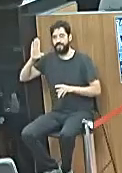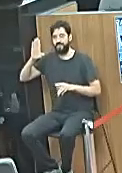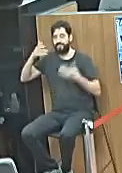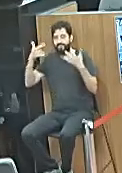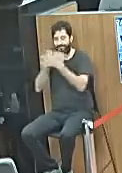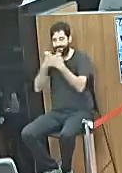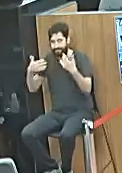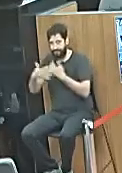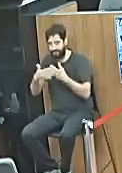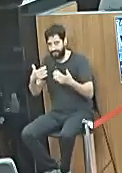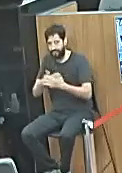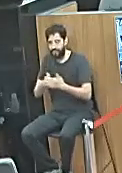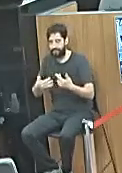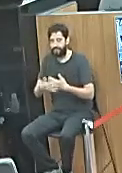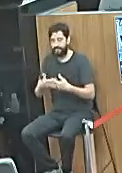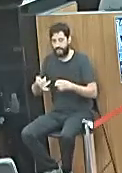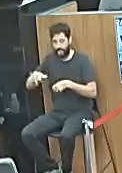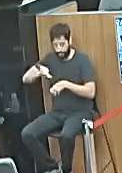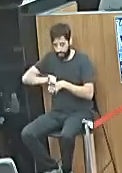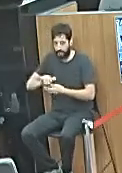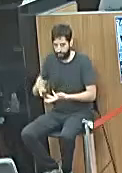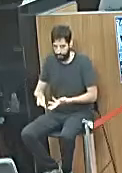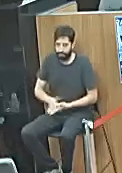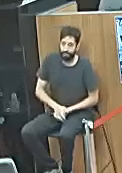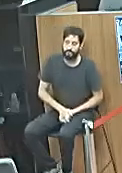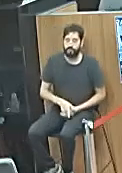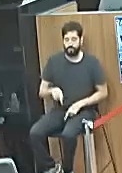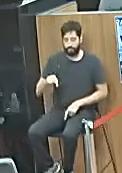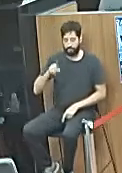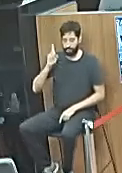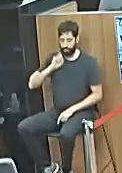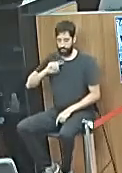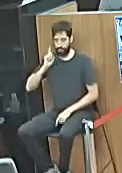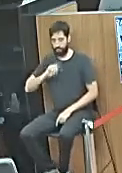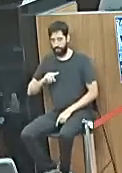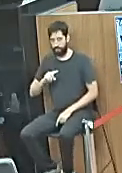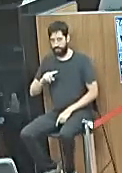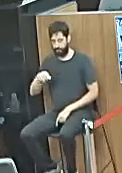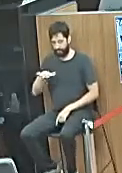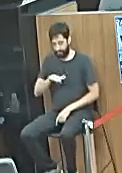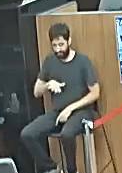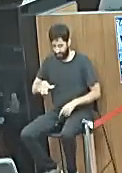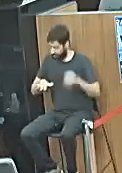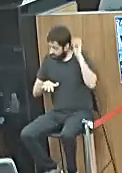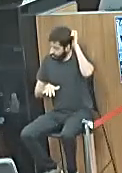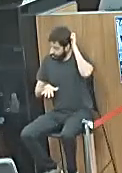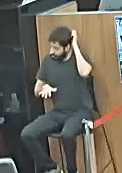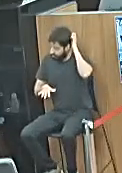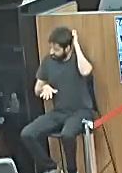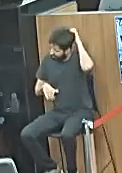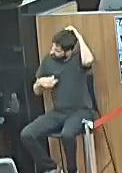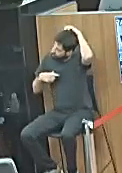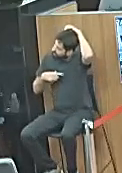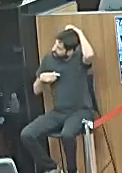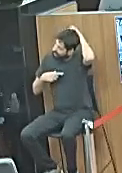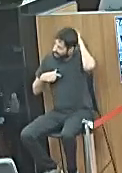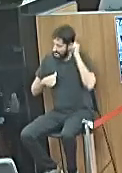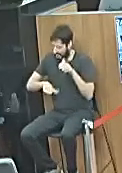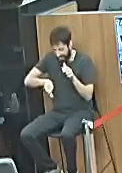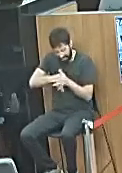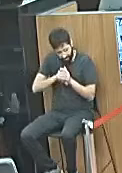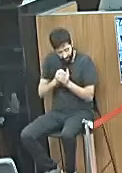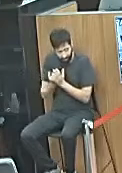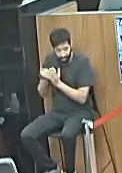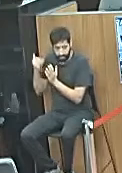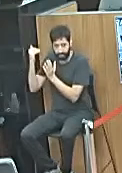urbanos como é nossa capital em minas gerais o cenário de elevada taxa de criminalidade violenta